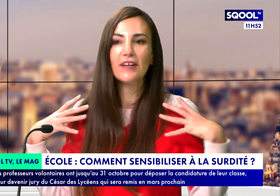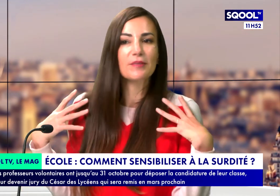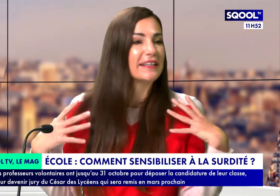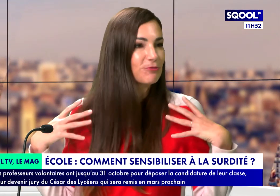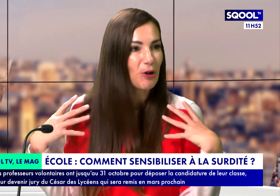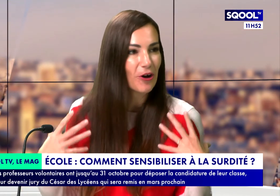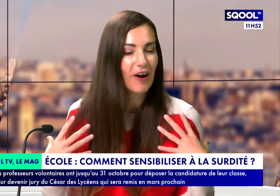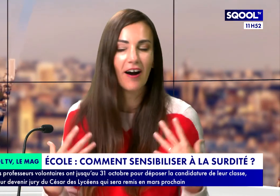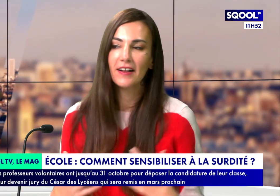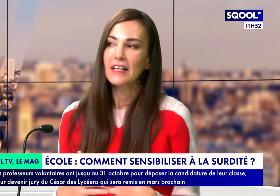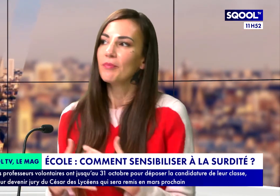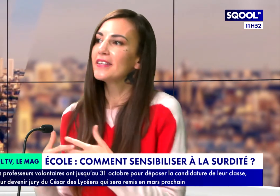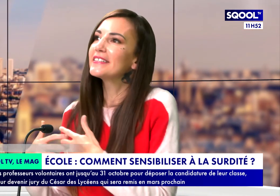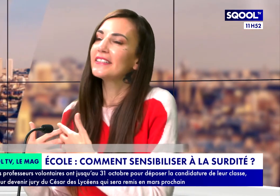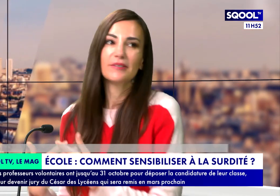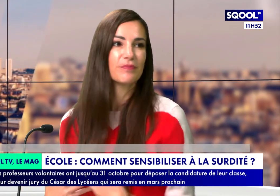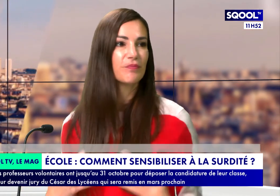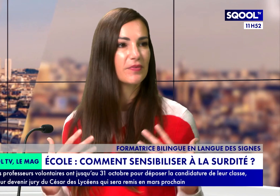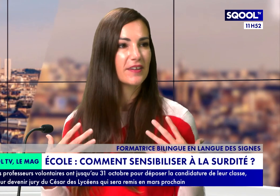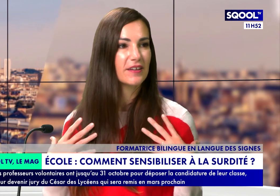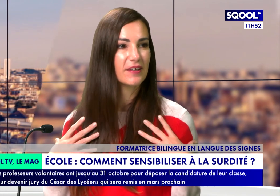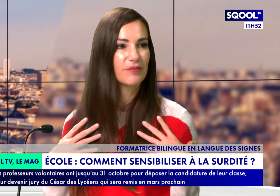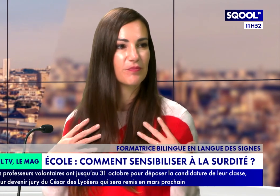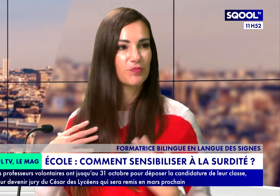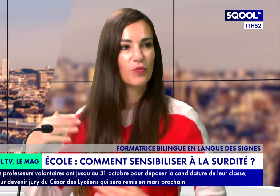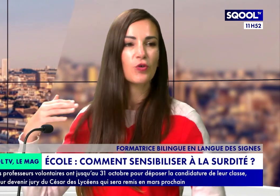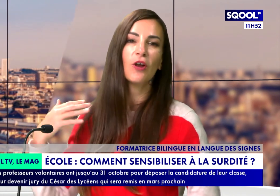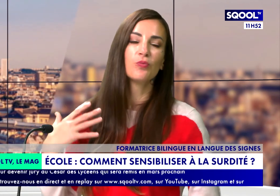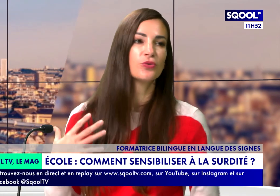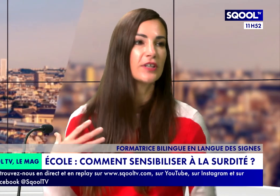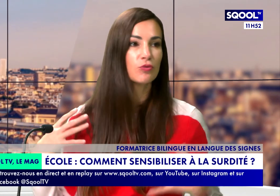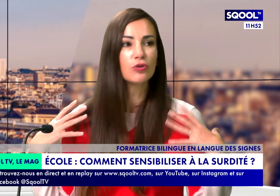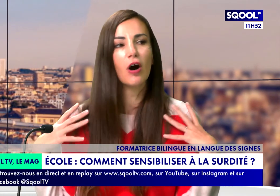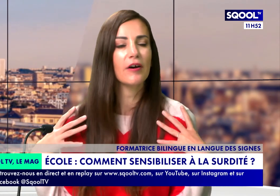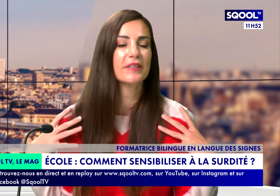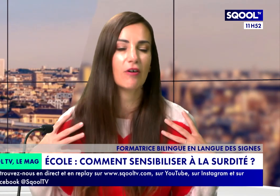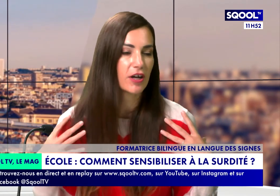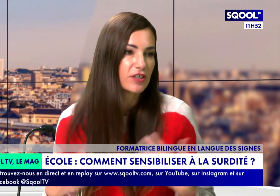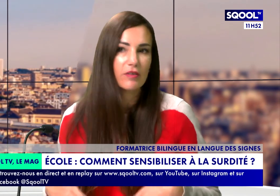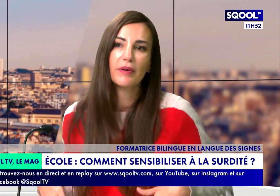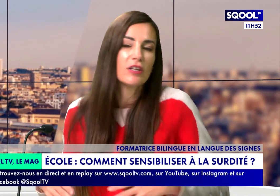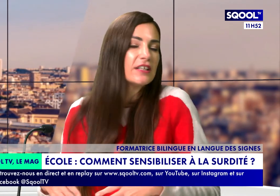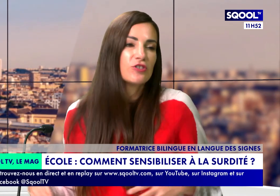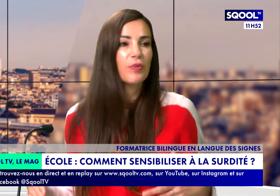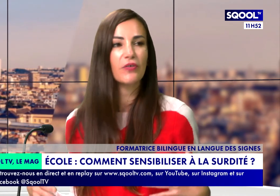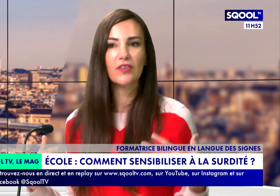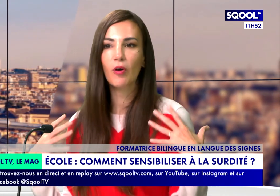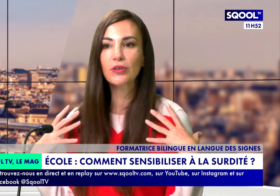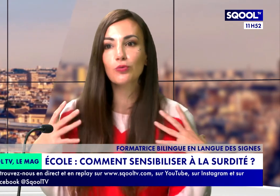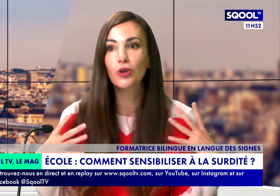'expression de leur corps. Quand vous dites le corps,'est le bus, le haut du corps, tout ça ? Tout le corps quand même qui est engagé, les jambes pas forcément, mais tout le corps